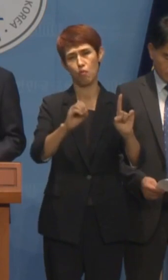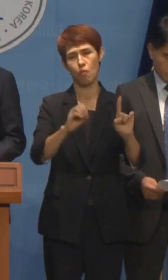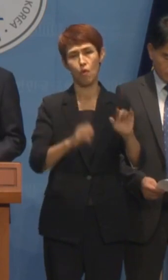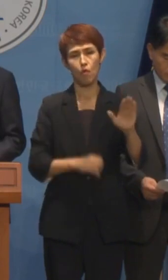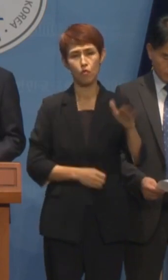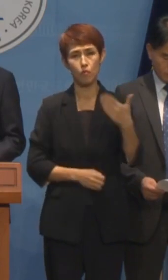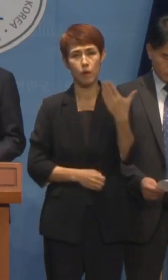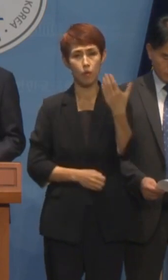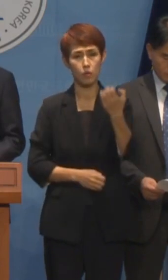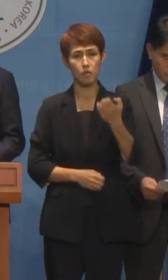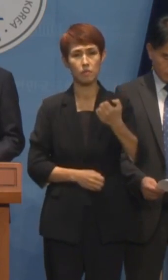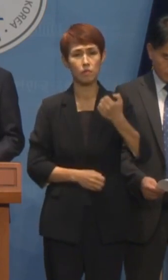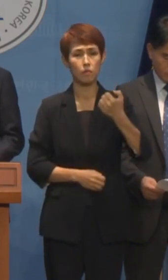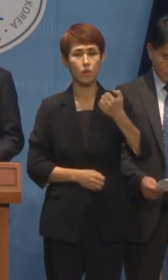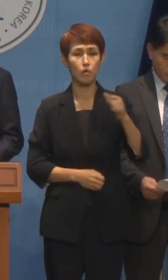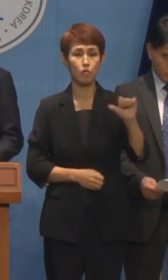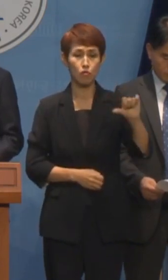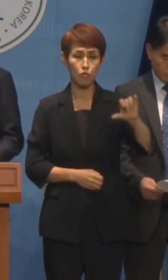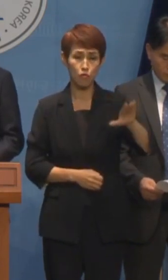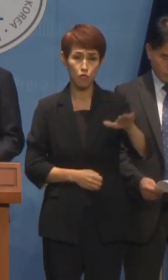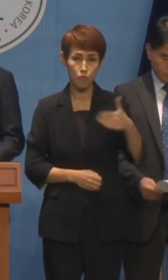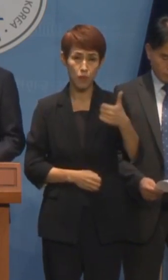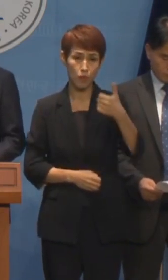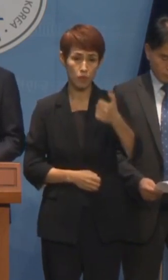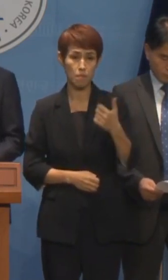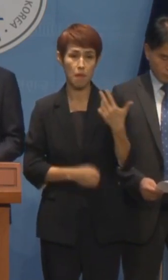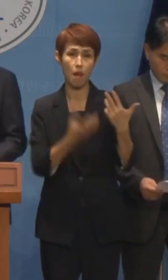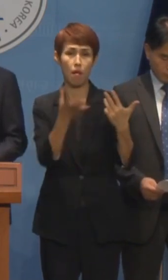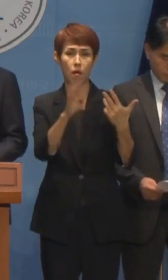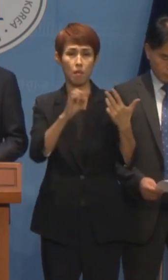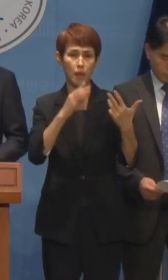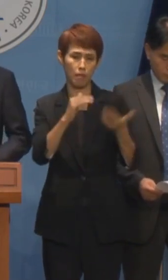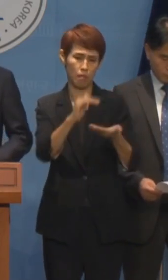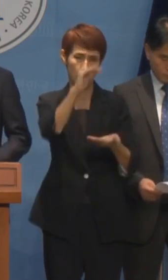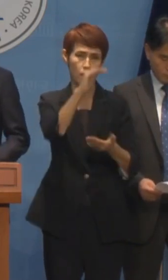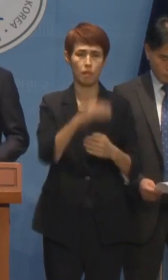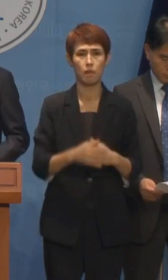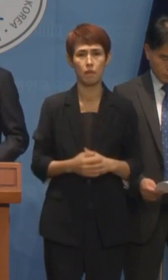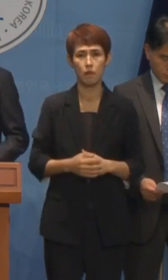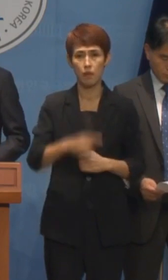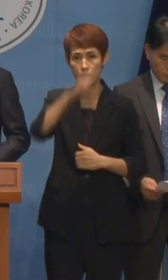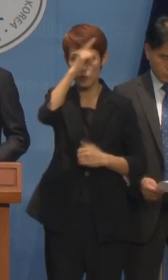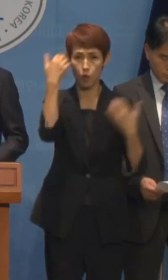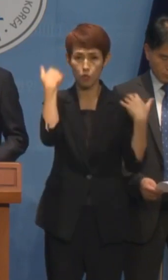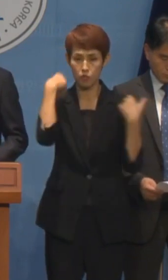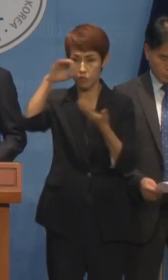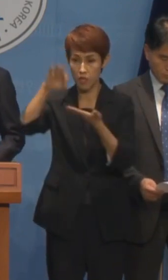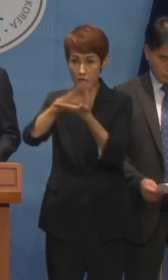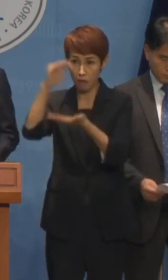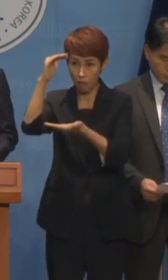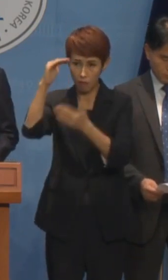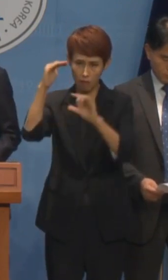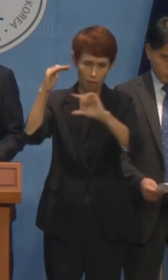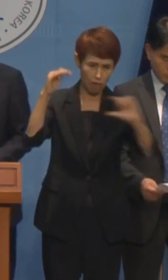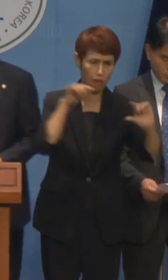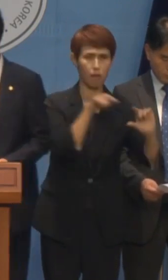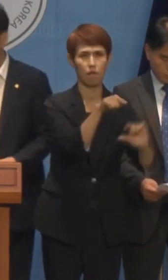958억 원 증가에 그쳐 정부 전체 예산안 증가율이 절반에도 못 미치고 있다.